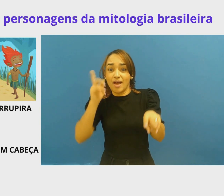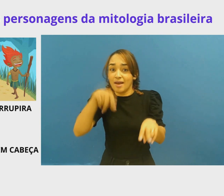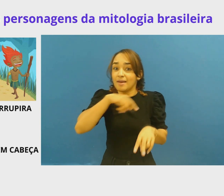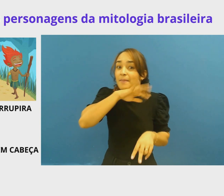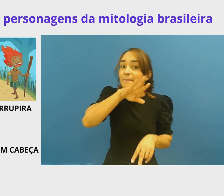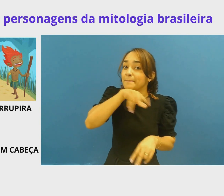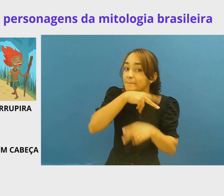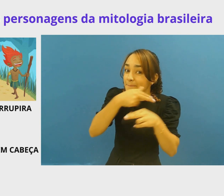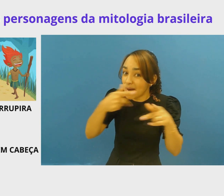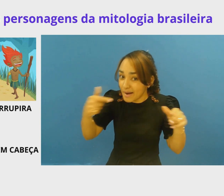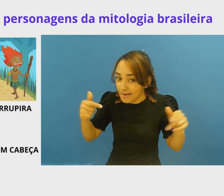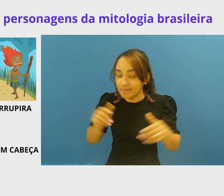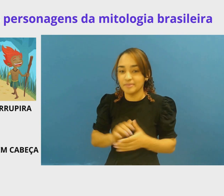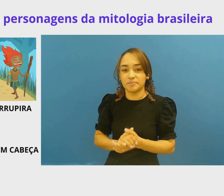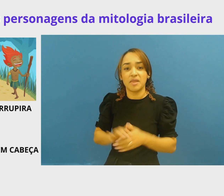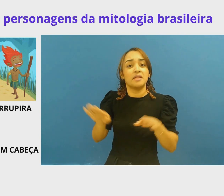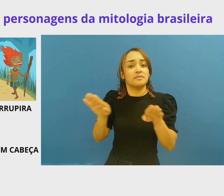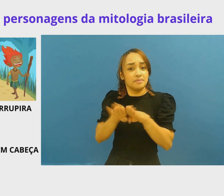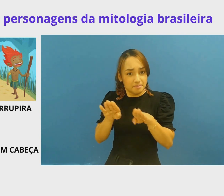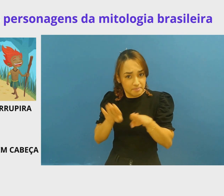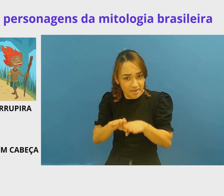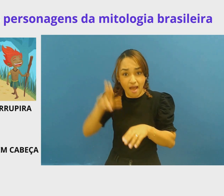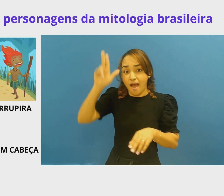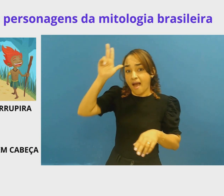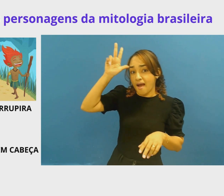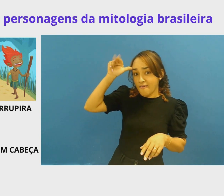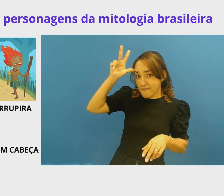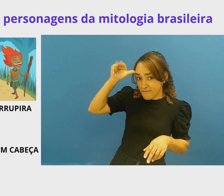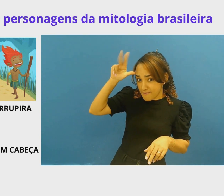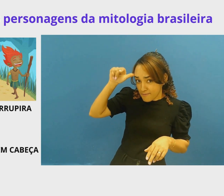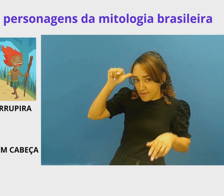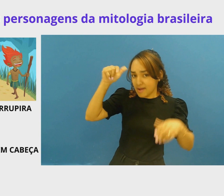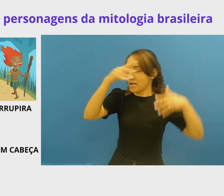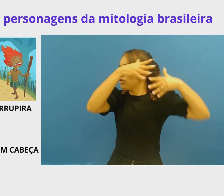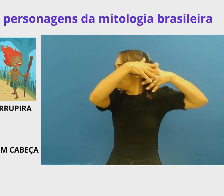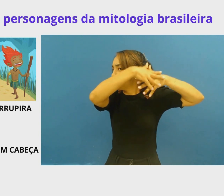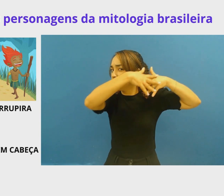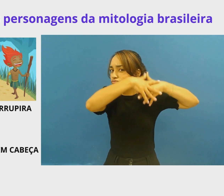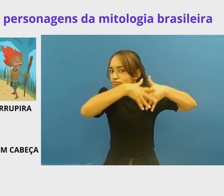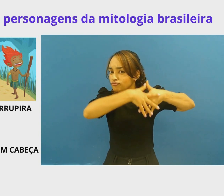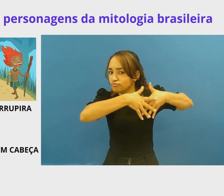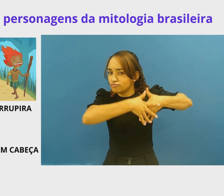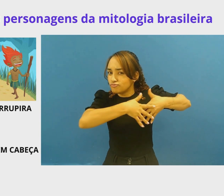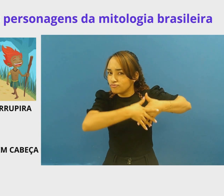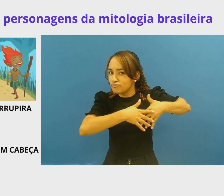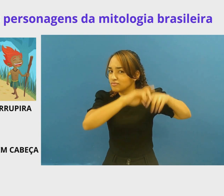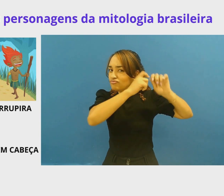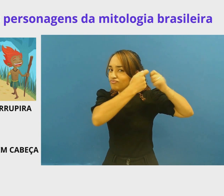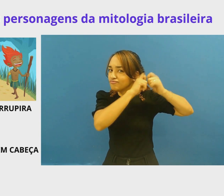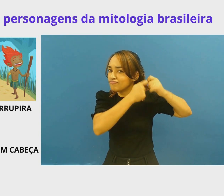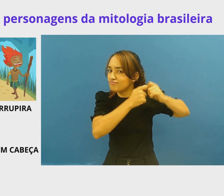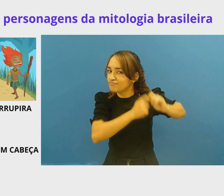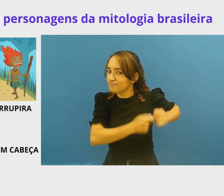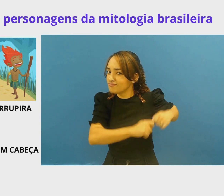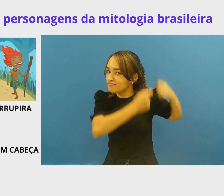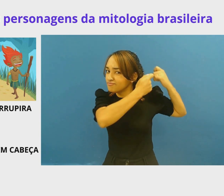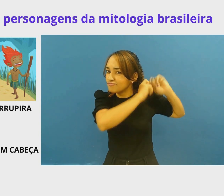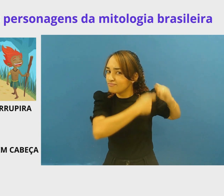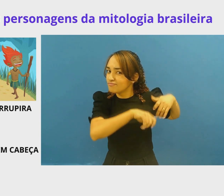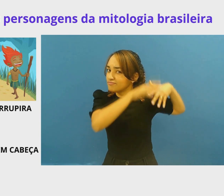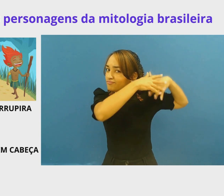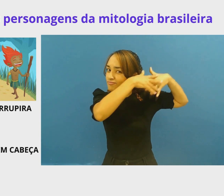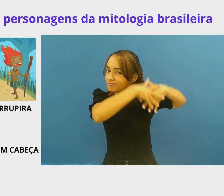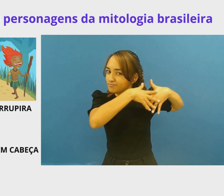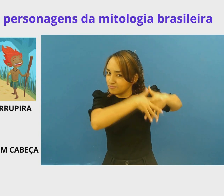Isso, assustar. E fazer trança nas crinas dos cavalos.